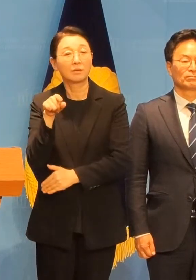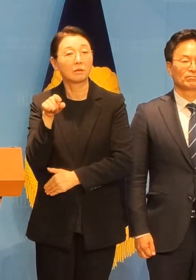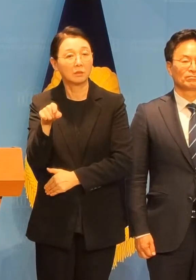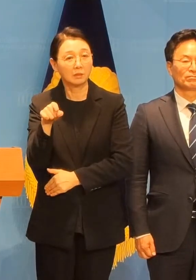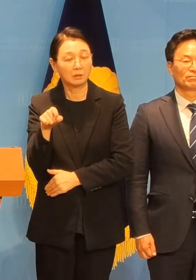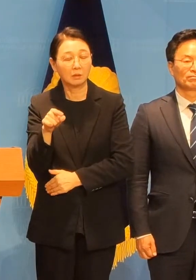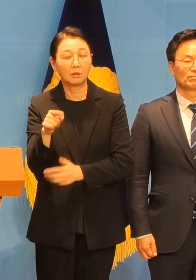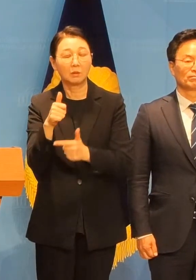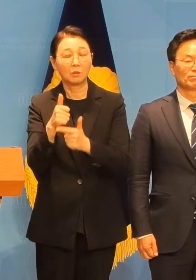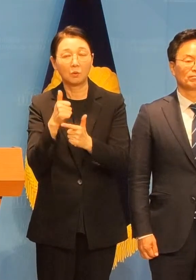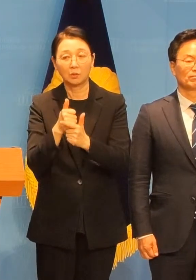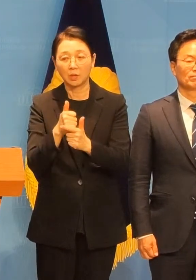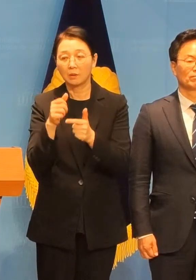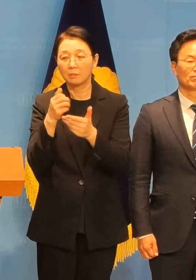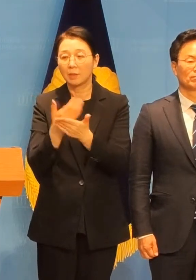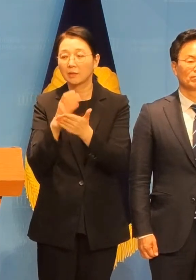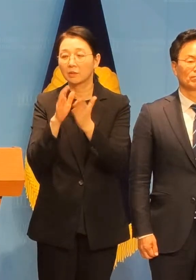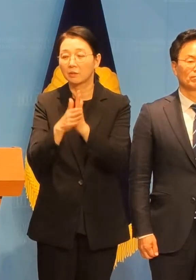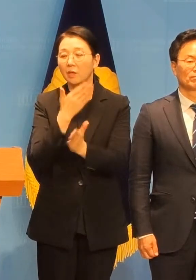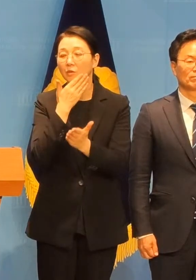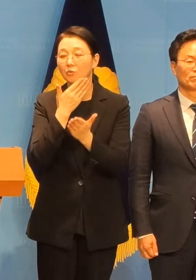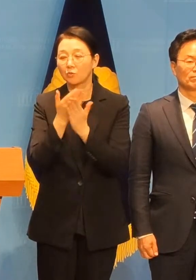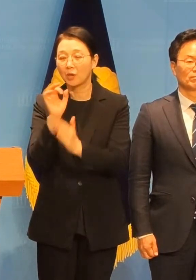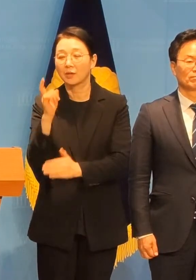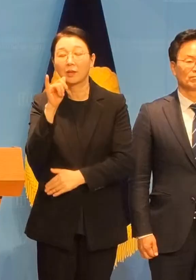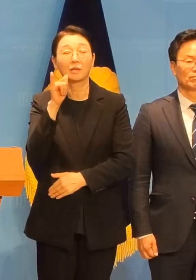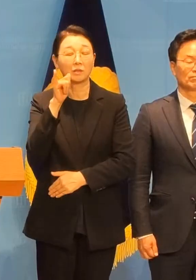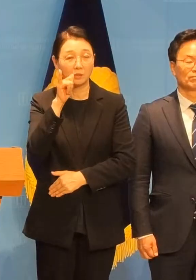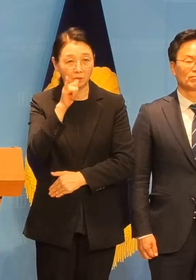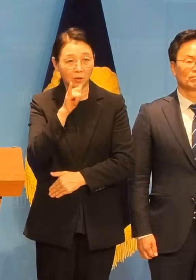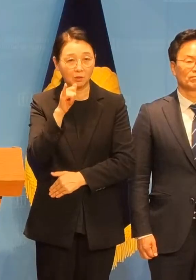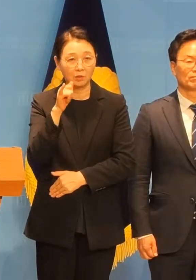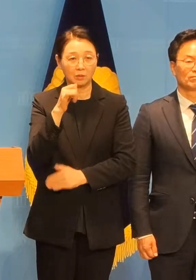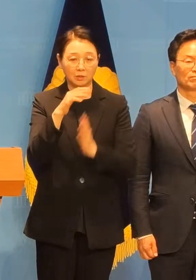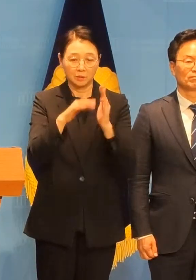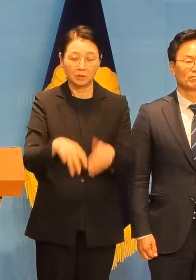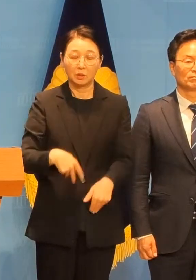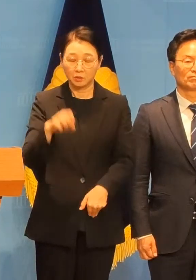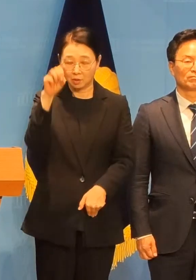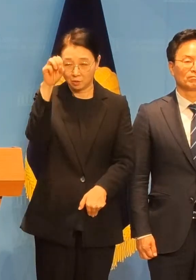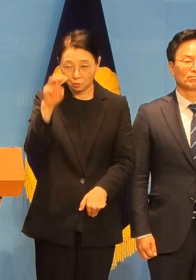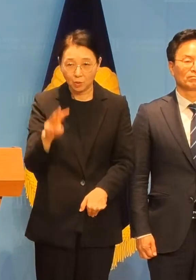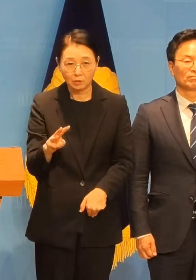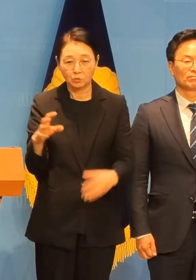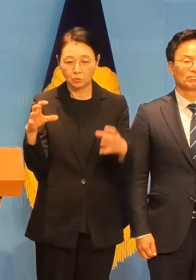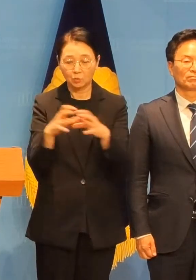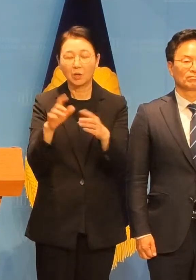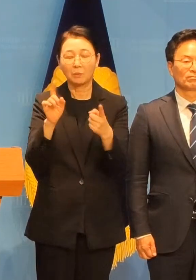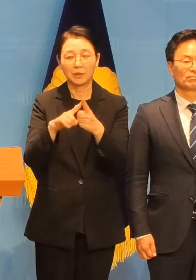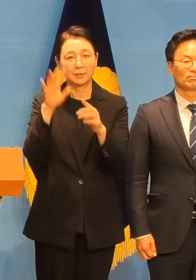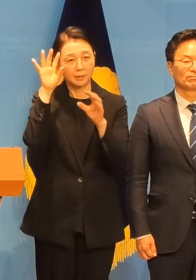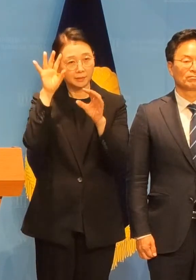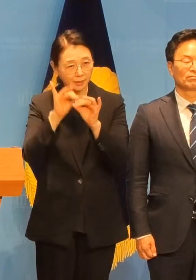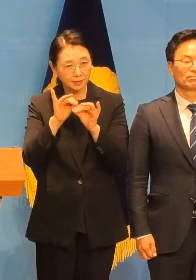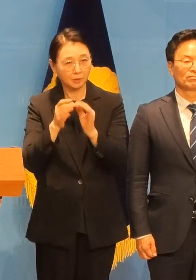중대한 전기가 마련될 것으로 기대하며 전남 광주 통합에 대해 찬성 의사를